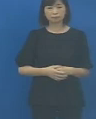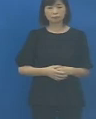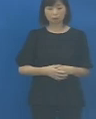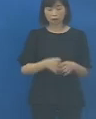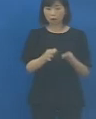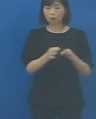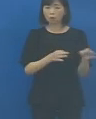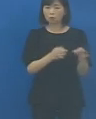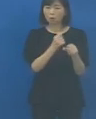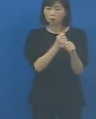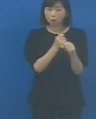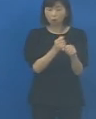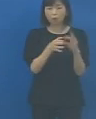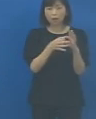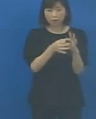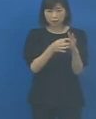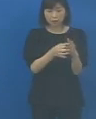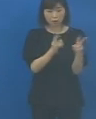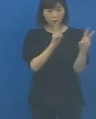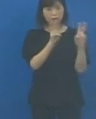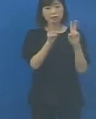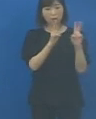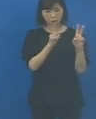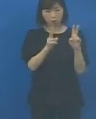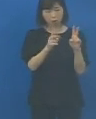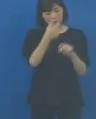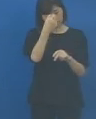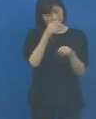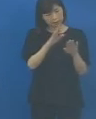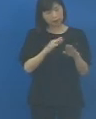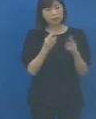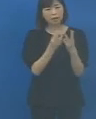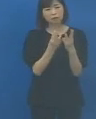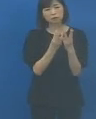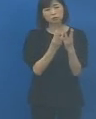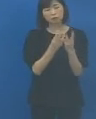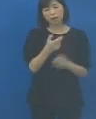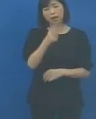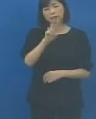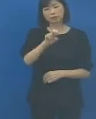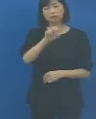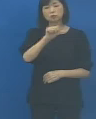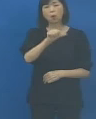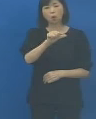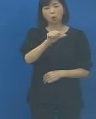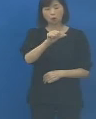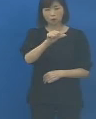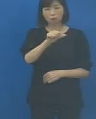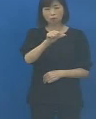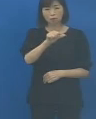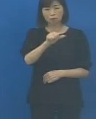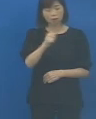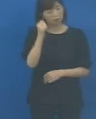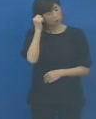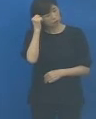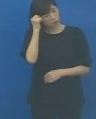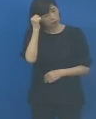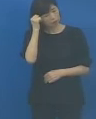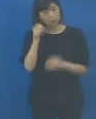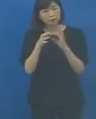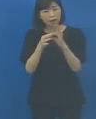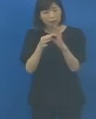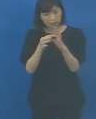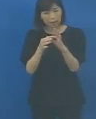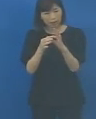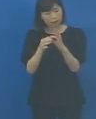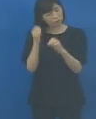商工関係の、企業の被害件数は25件、また宿泊関係も10件